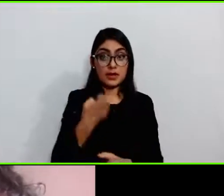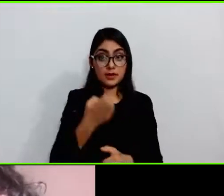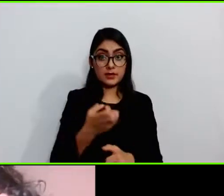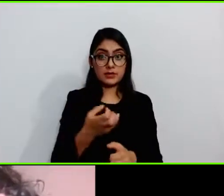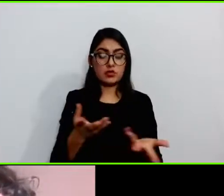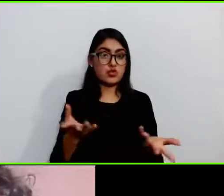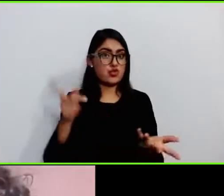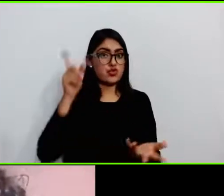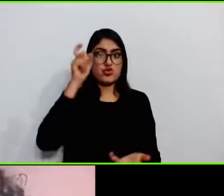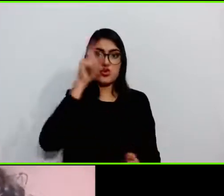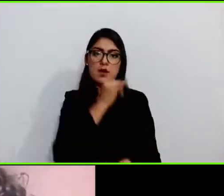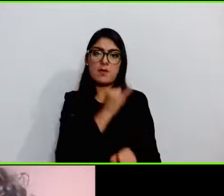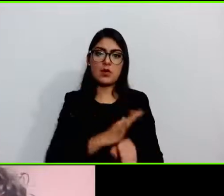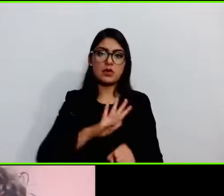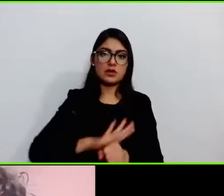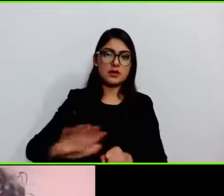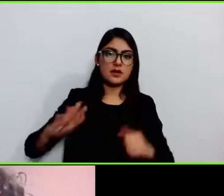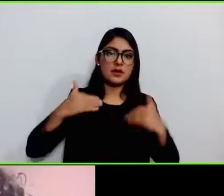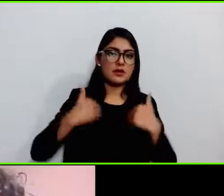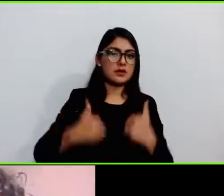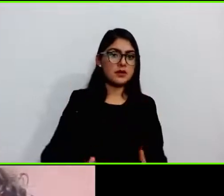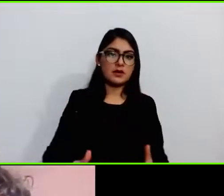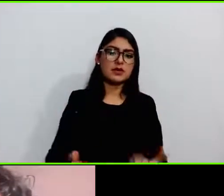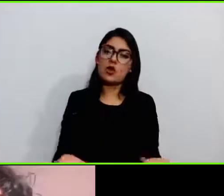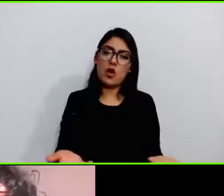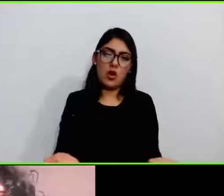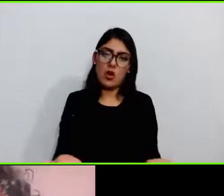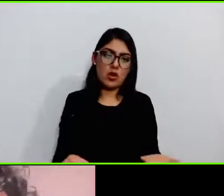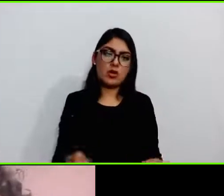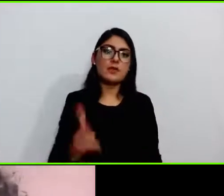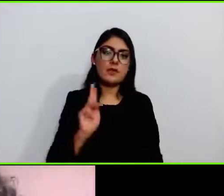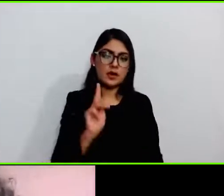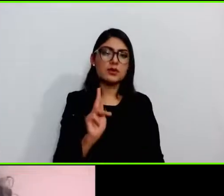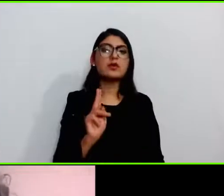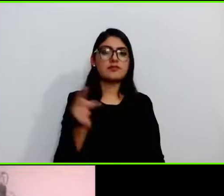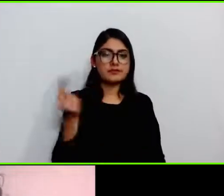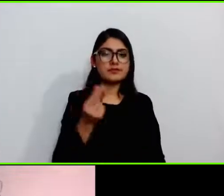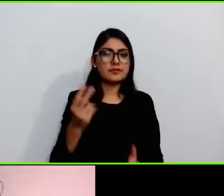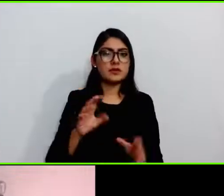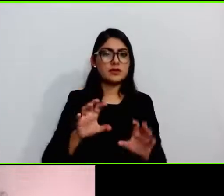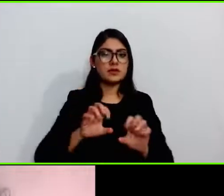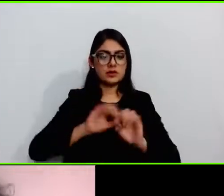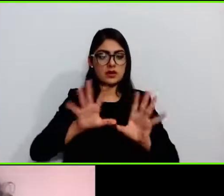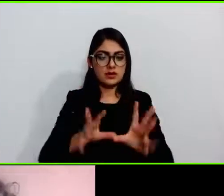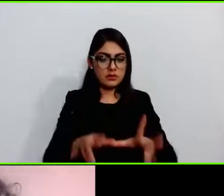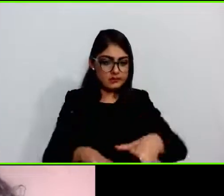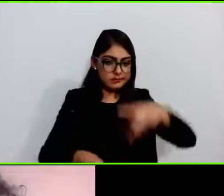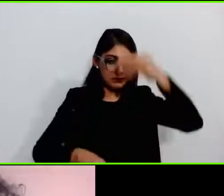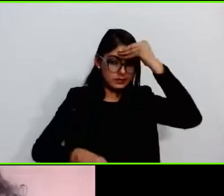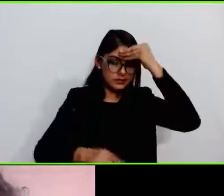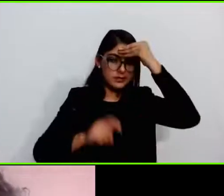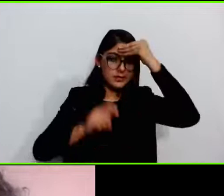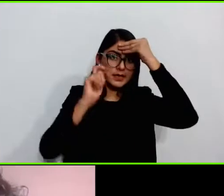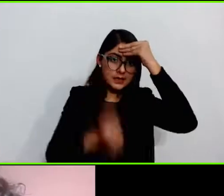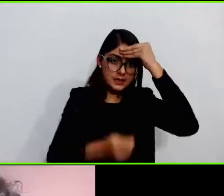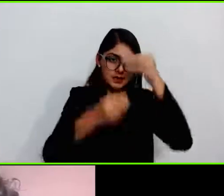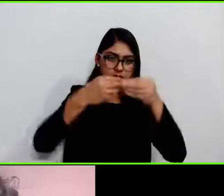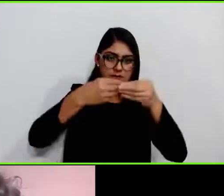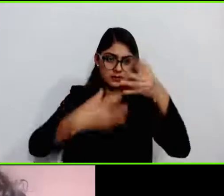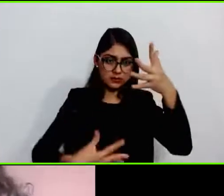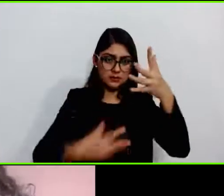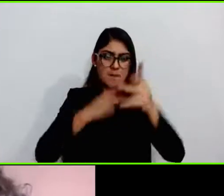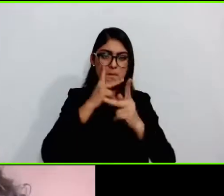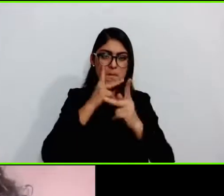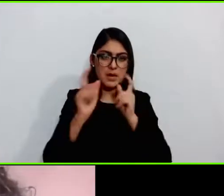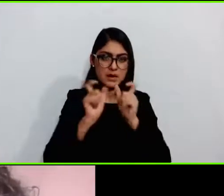cuántica que es imposible entender, ¿no? Simplemente mi punto es que hay un lenguaje que es necesario aprender, ¿no? O como es necesario aprender